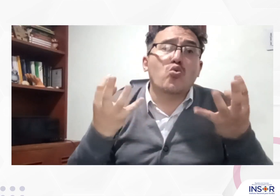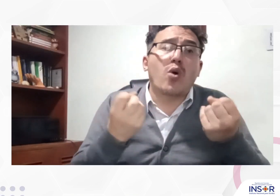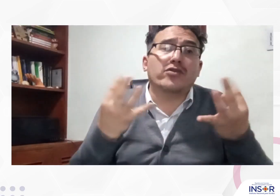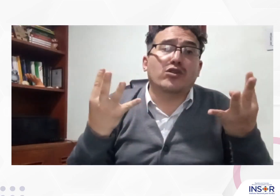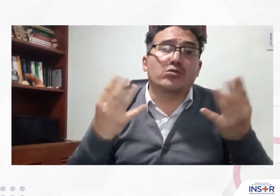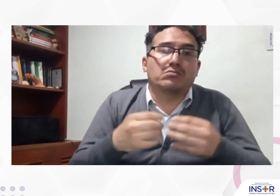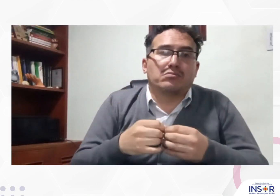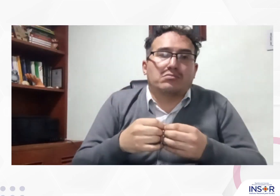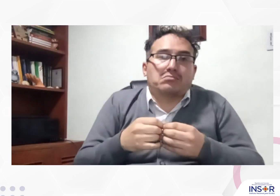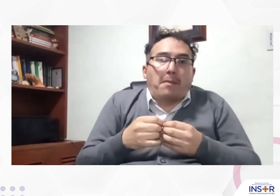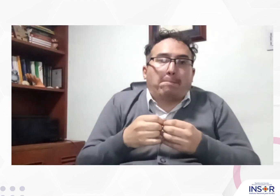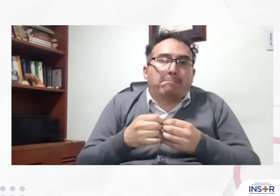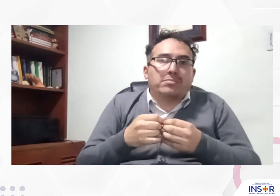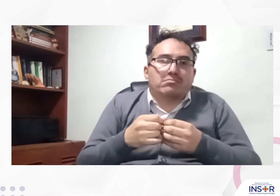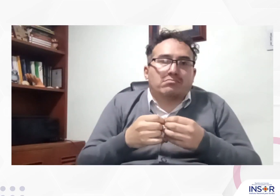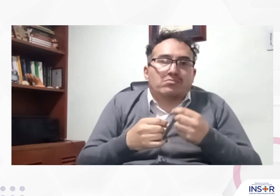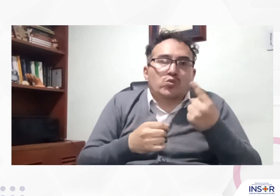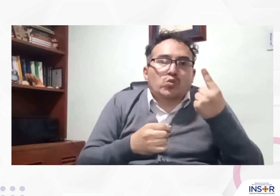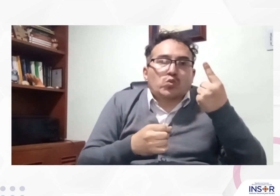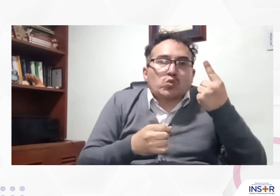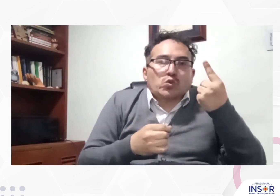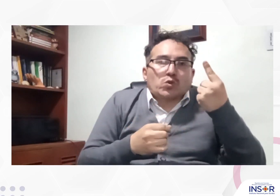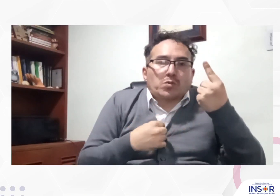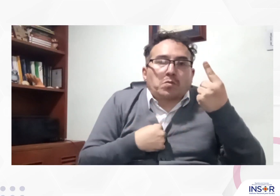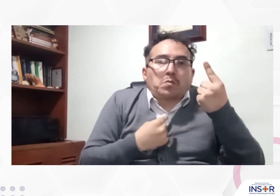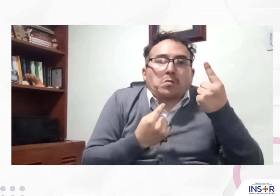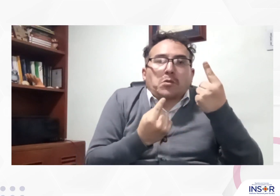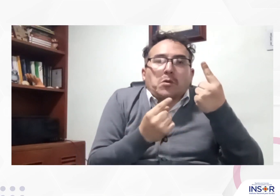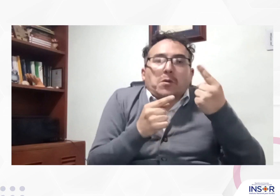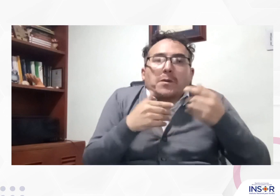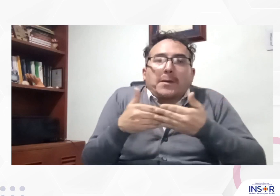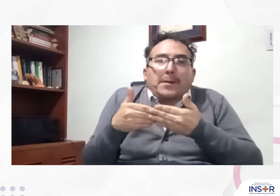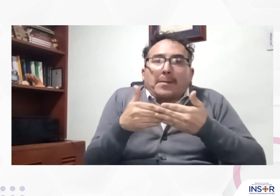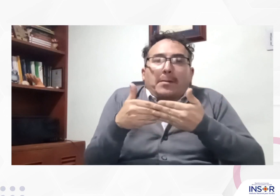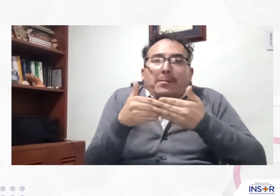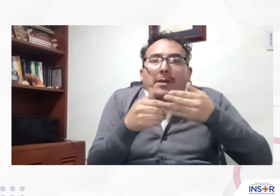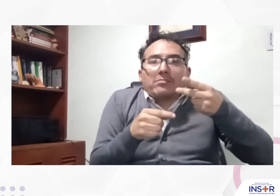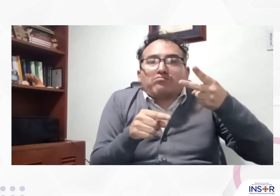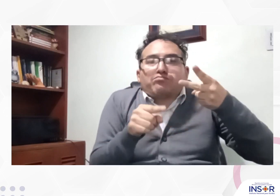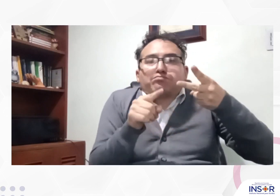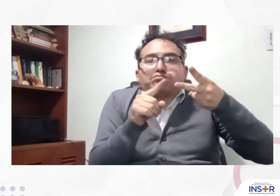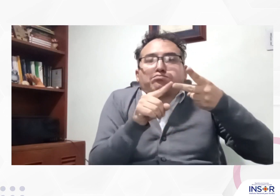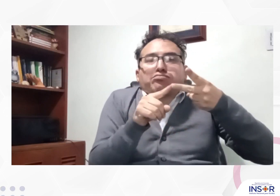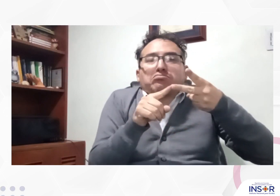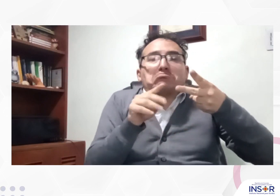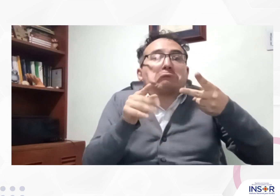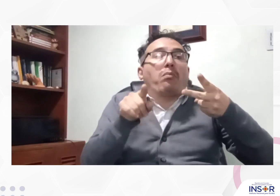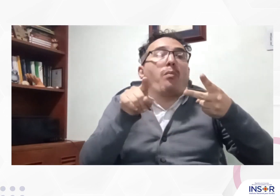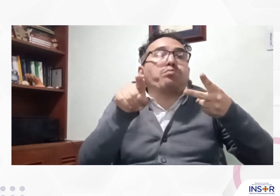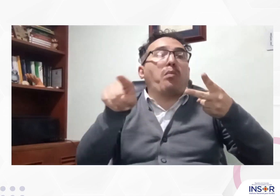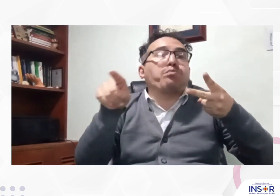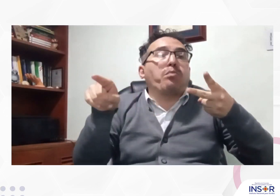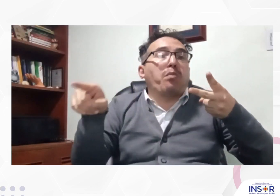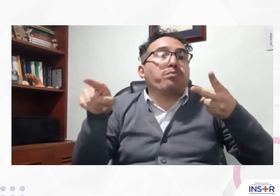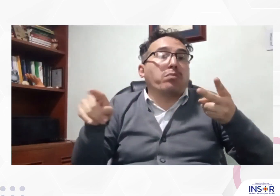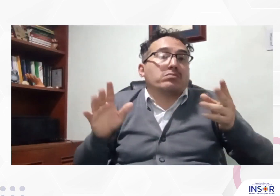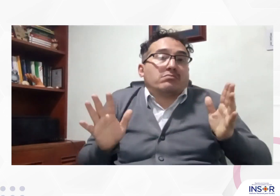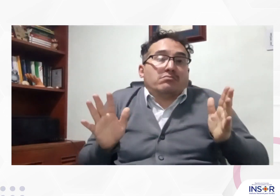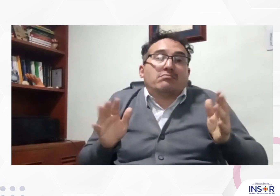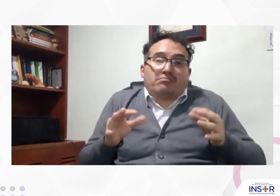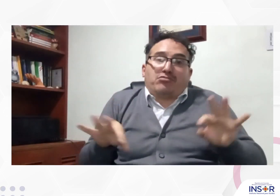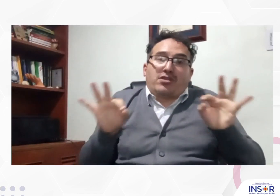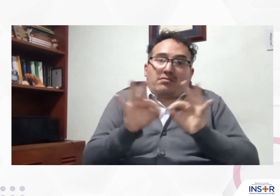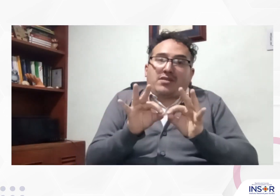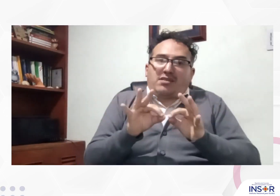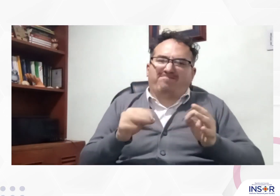Colombia, ¿cuántos doctores y PhD tenemos? Por ahí uno, conmigo dos, que yo estoy hasta ahorita saliendo de este